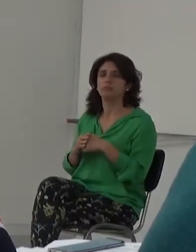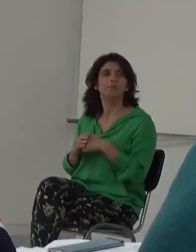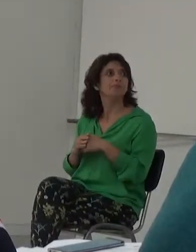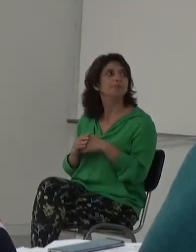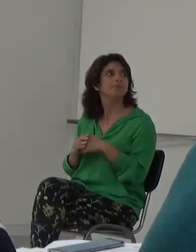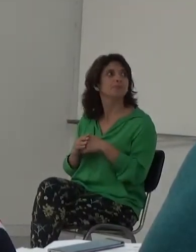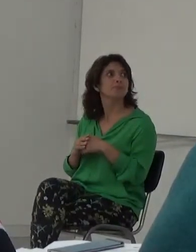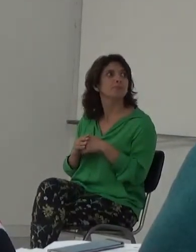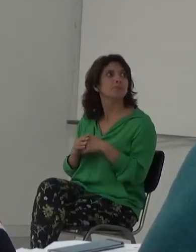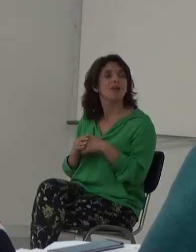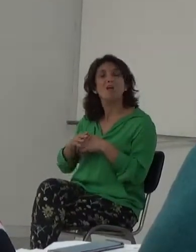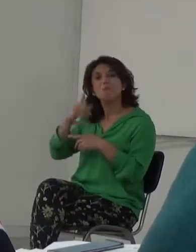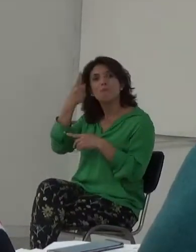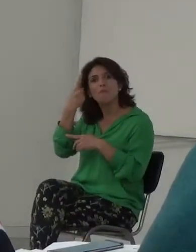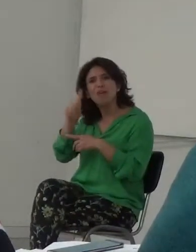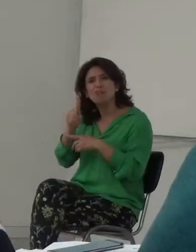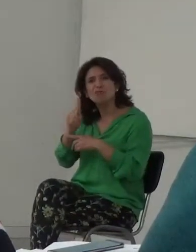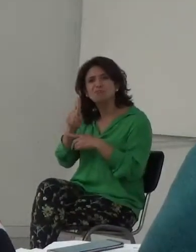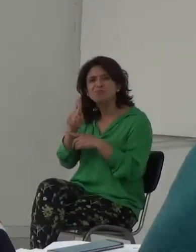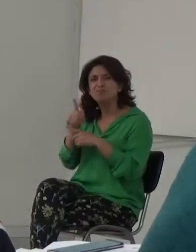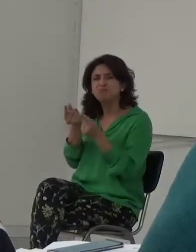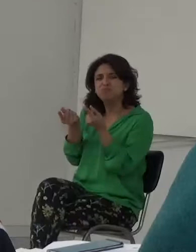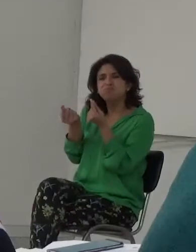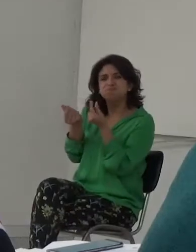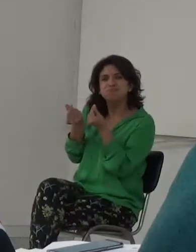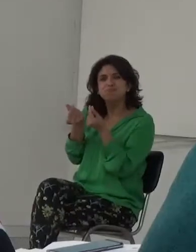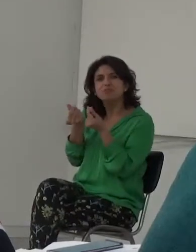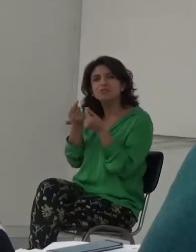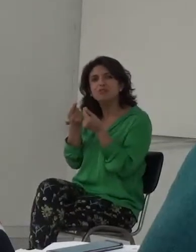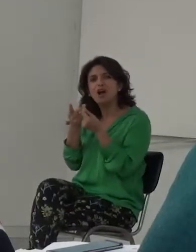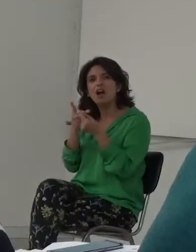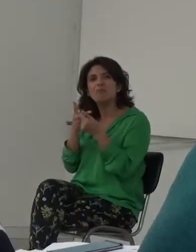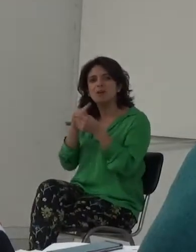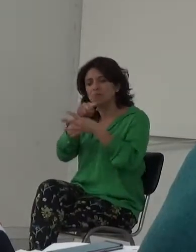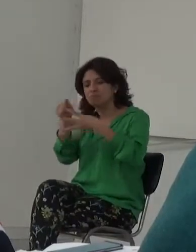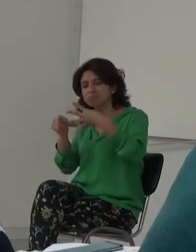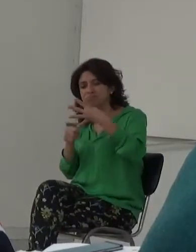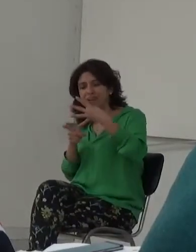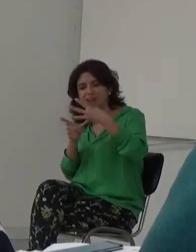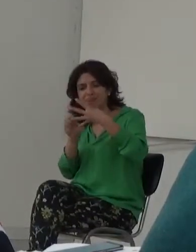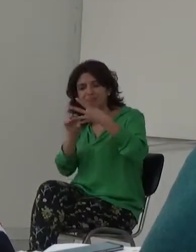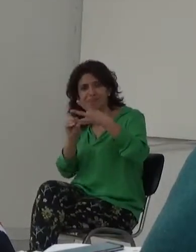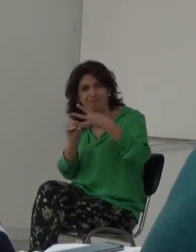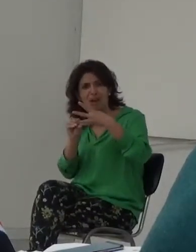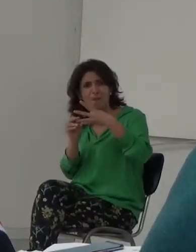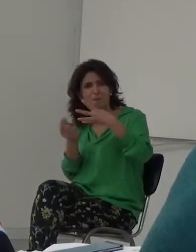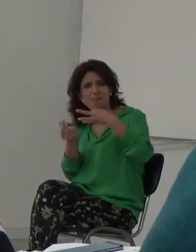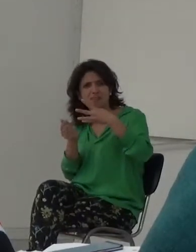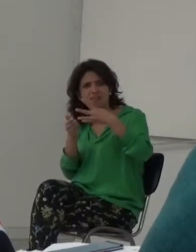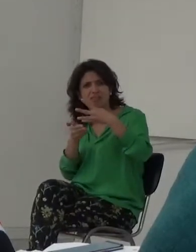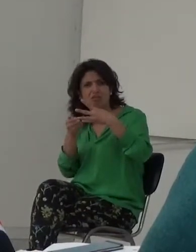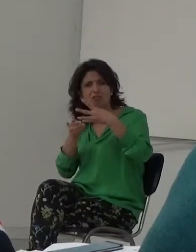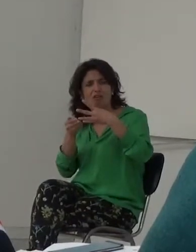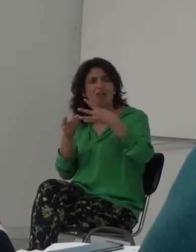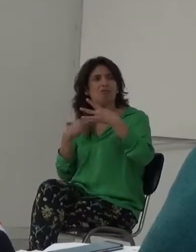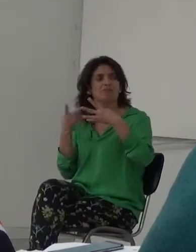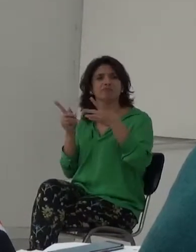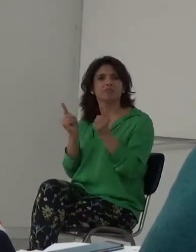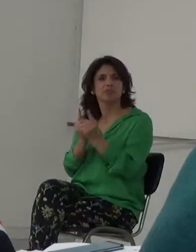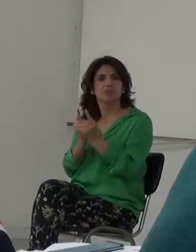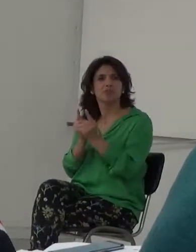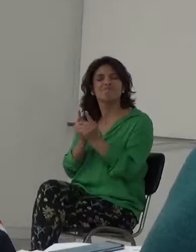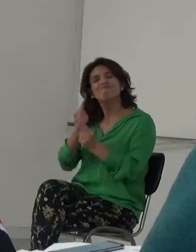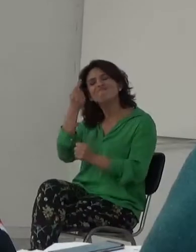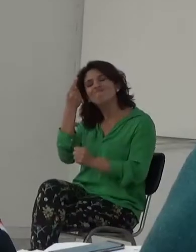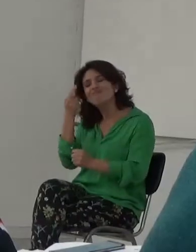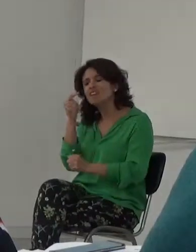Pero, sin embargo, es muy similar con quien tiene menos años de experiencia. Pero esto para nosotros no